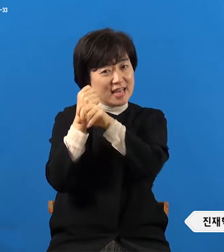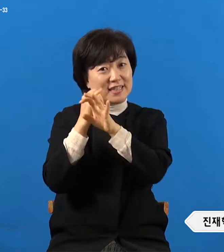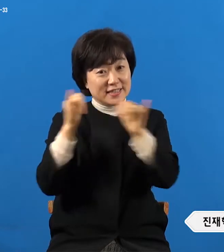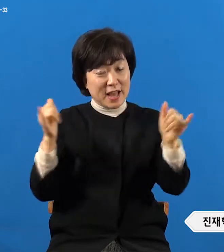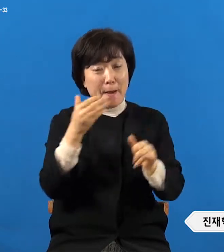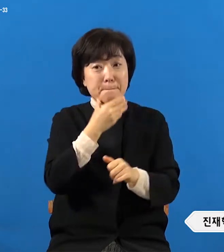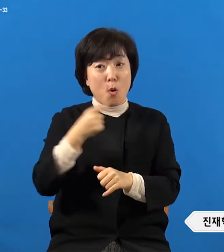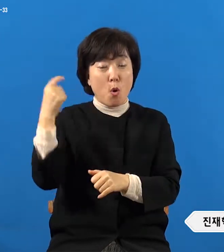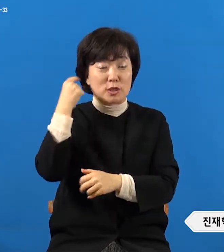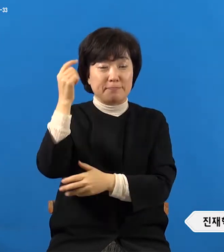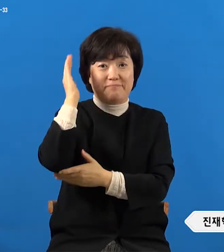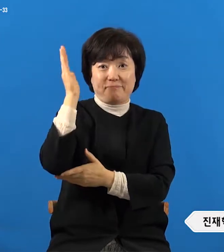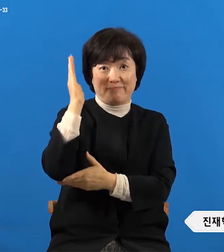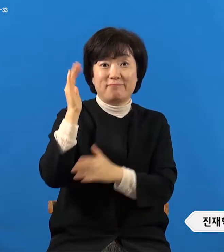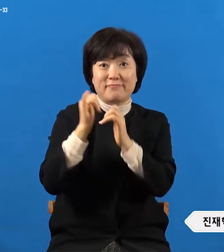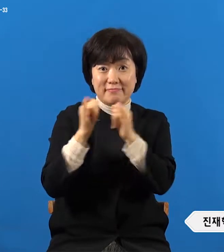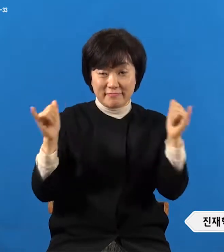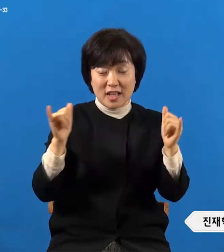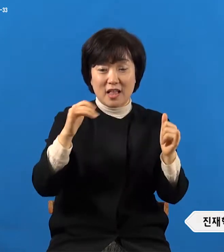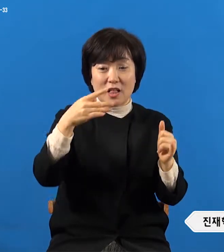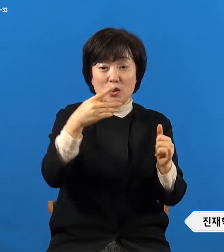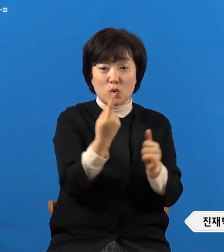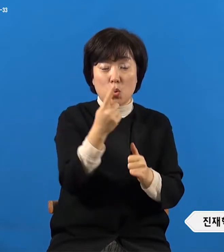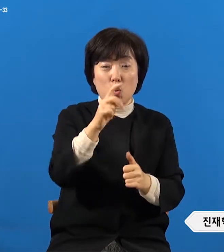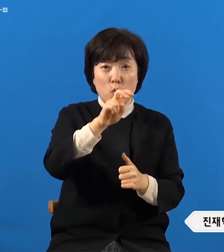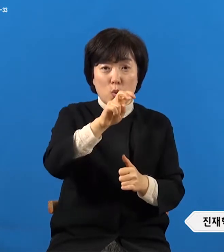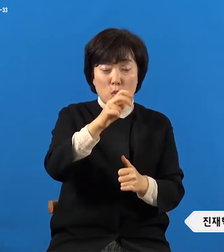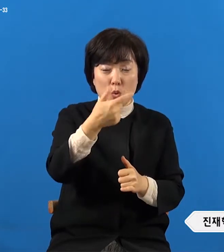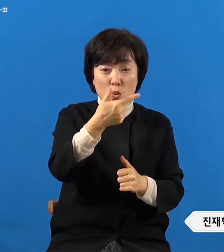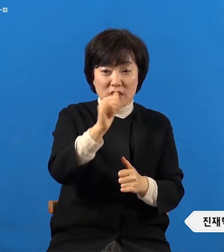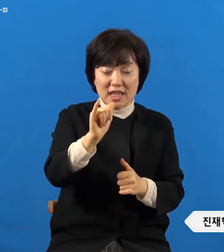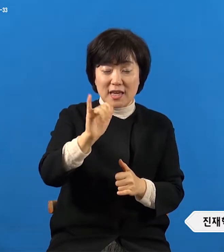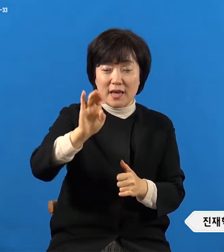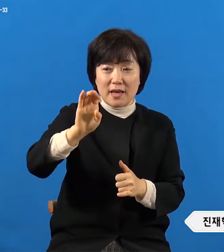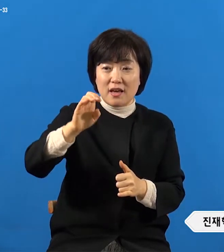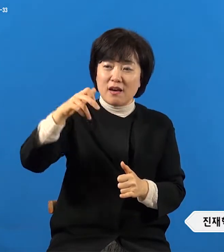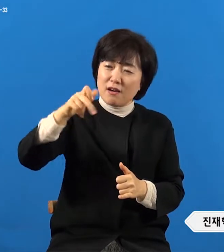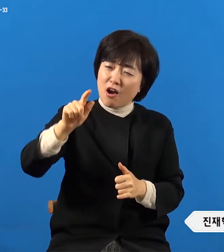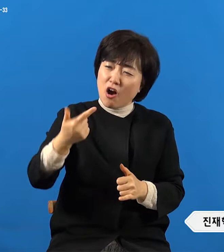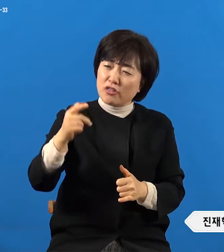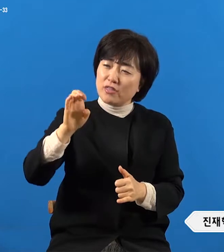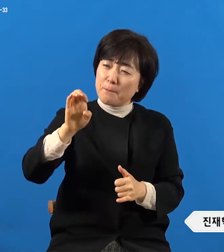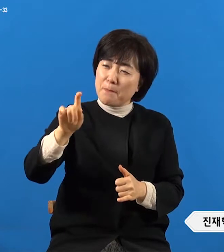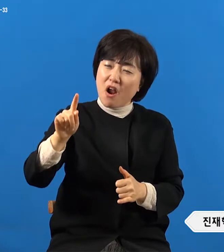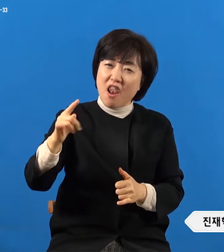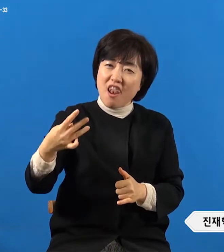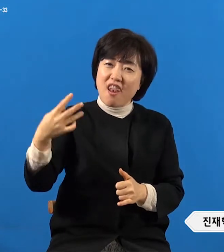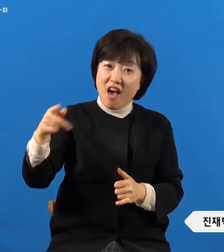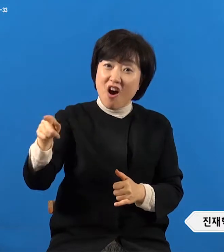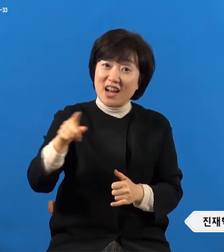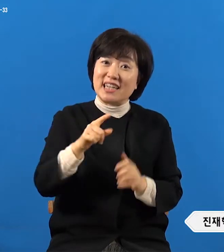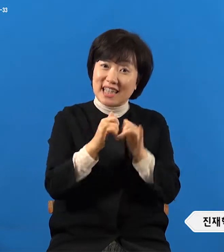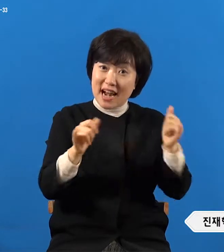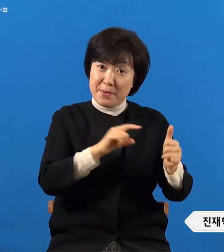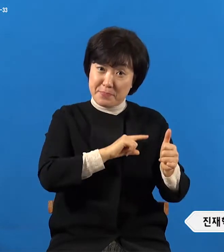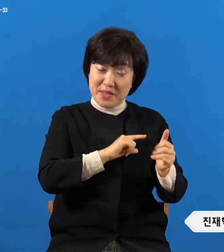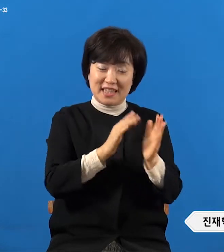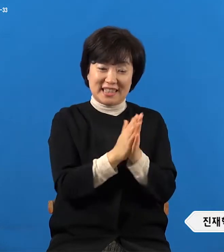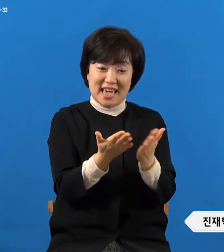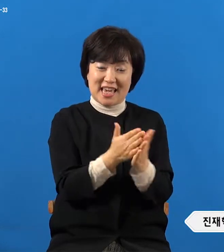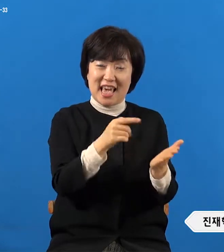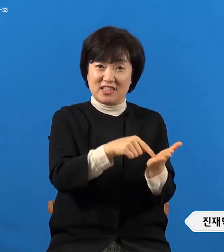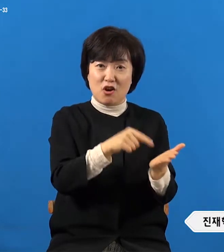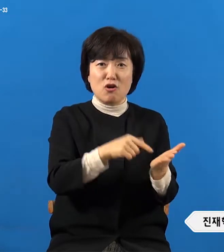복음주의적인 설교자인 토니 컴폴러가 자기의 책 누가 가격표를 바꿔놓았는가라는 책에서